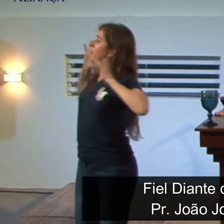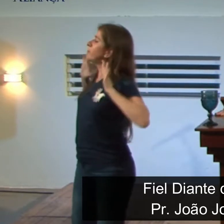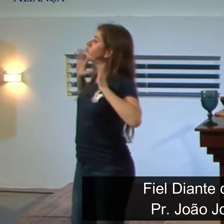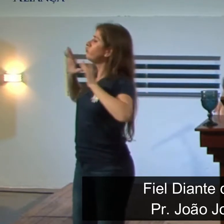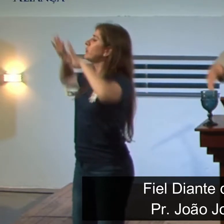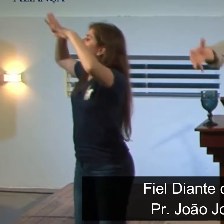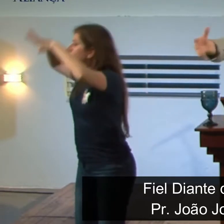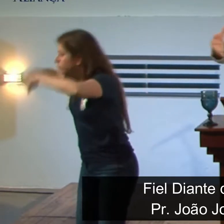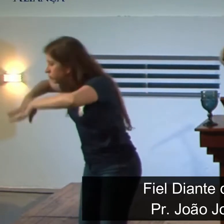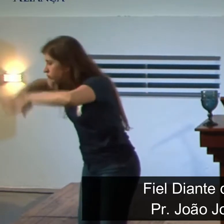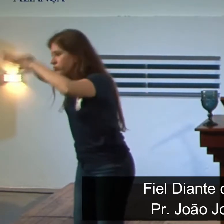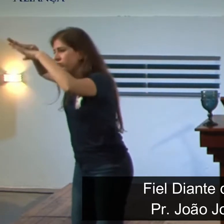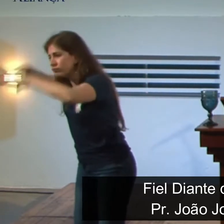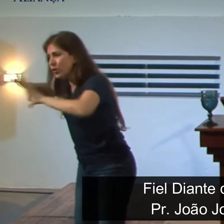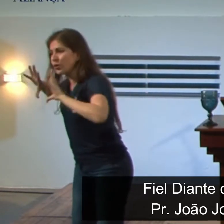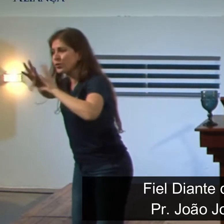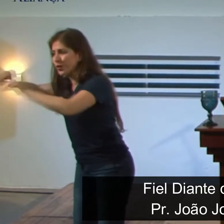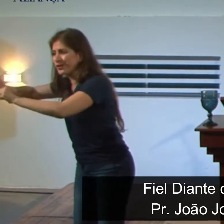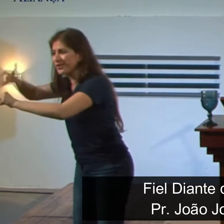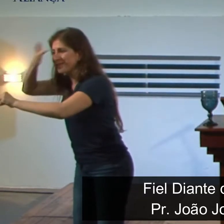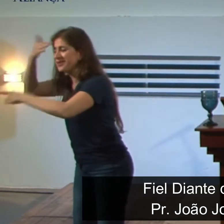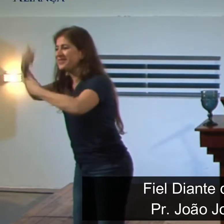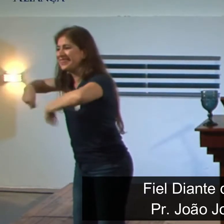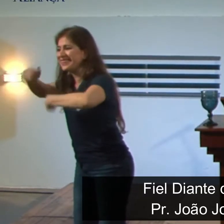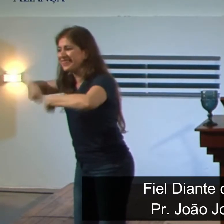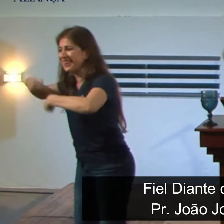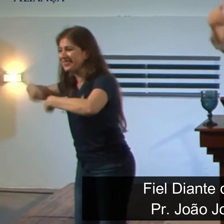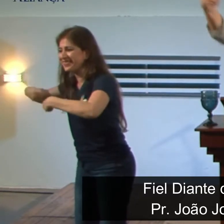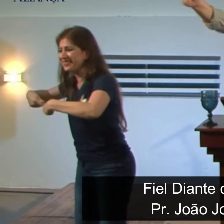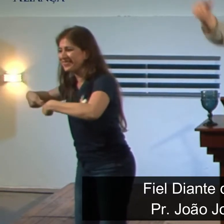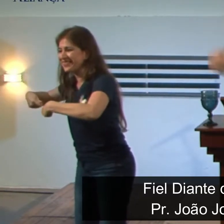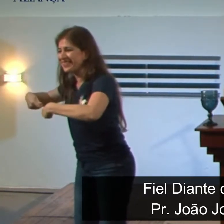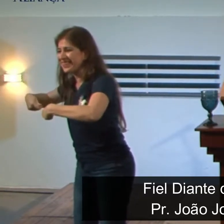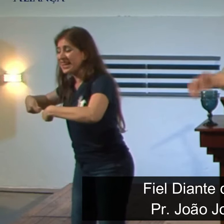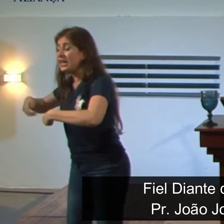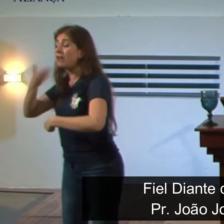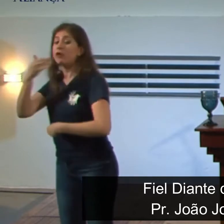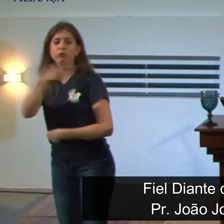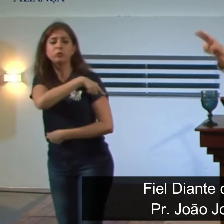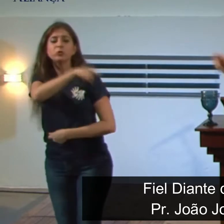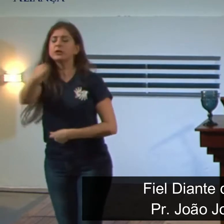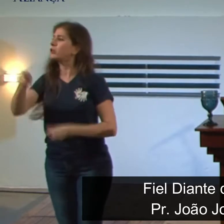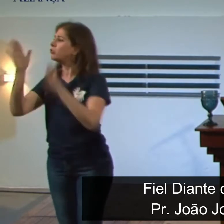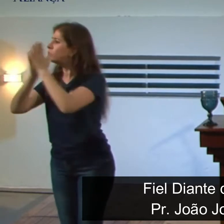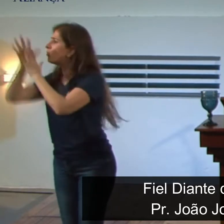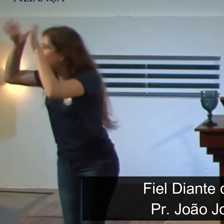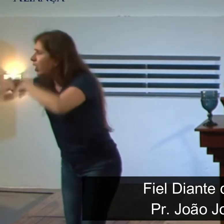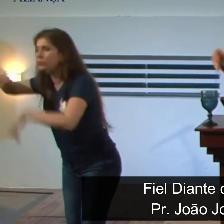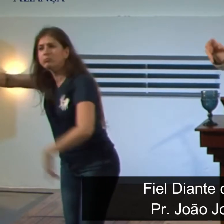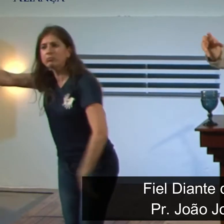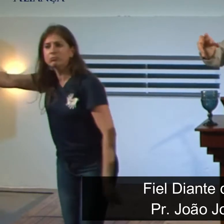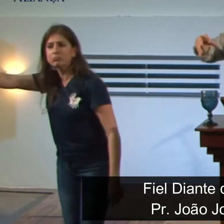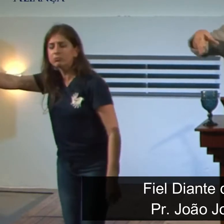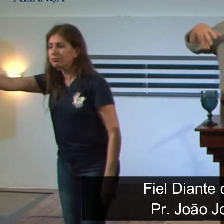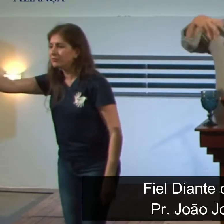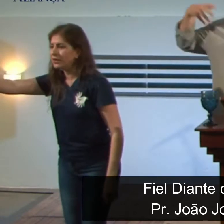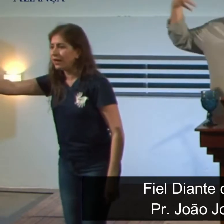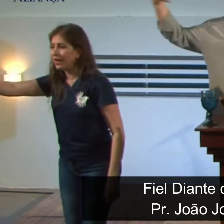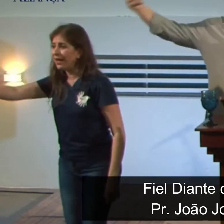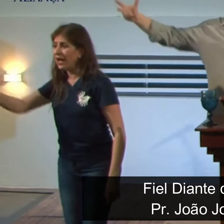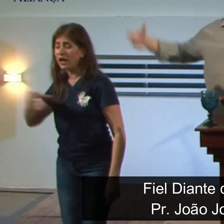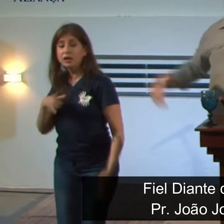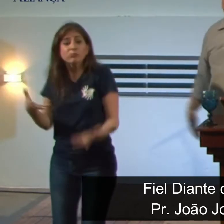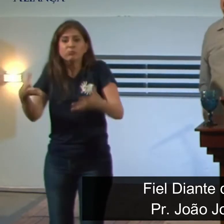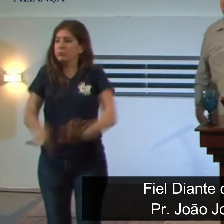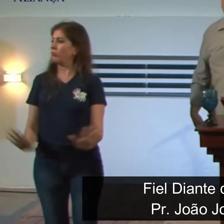foram denunciados, Nabucodonosor traz, diz que, pede a eles que adorem a imagem, eles disseram negativos. Então, ele decide